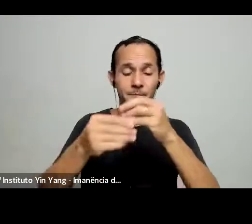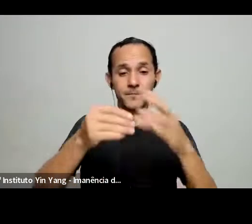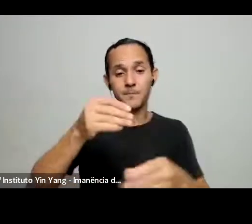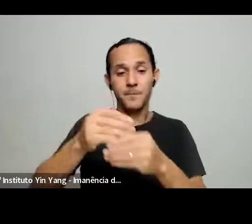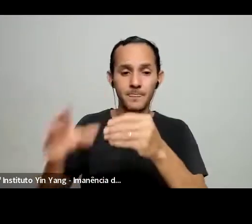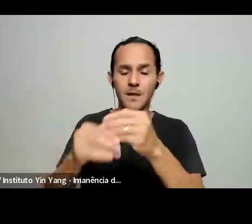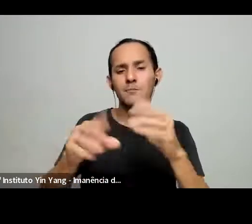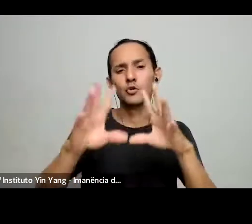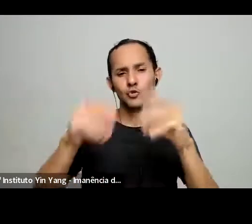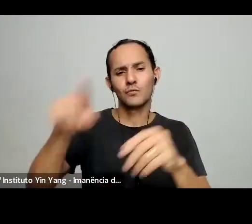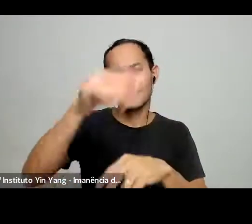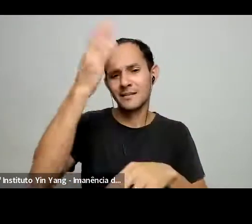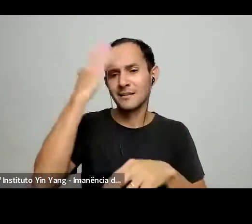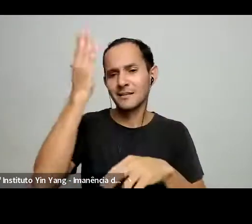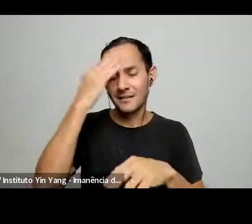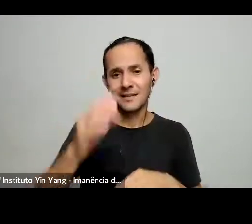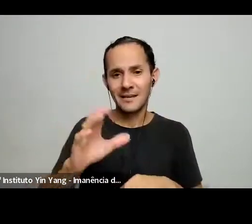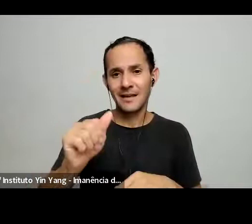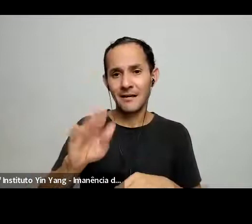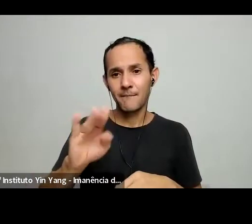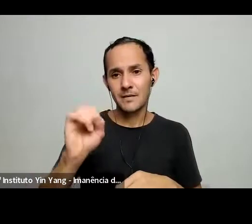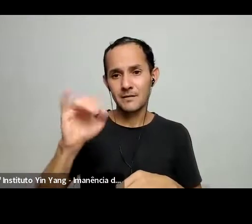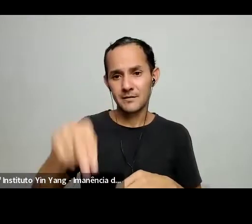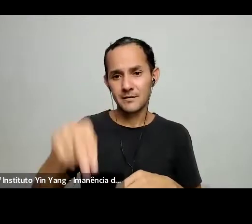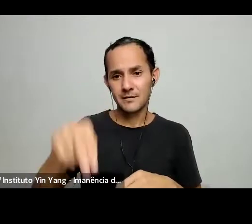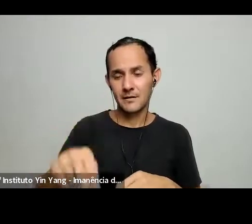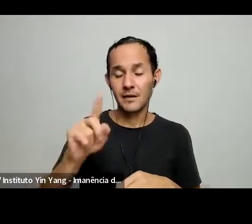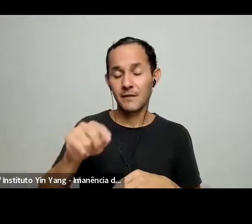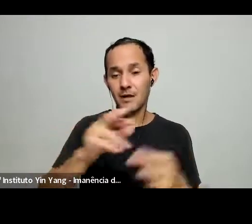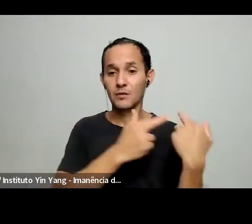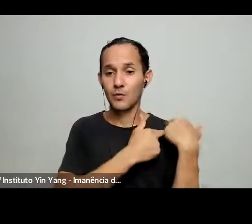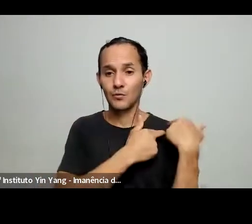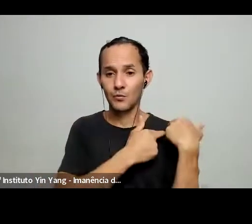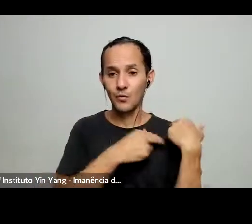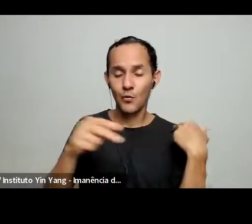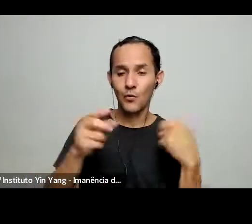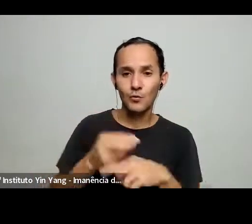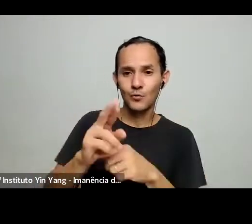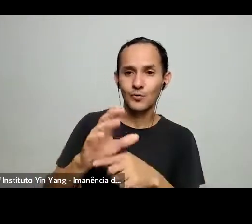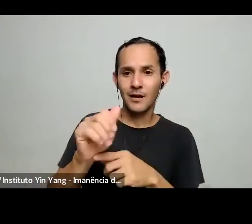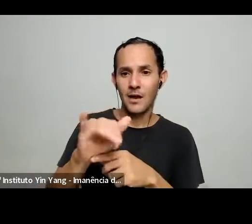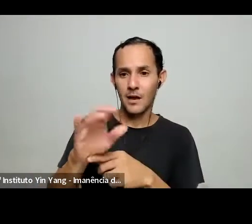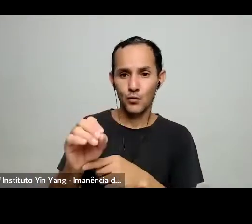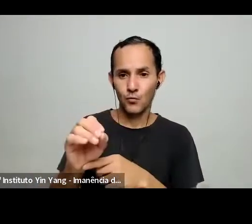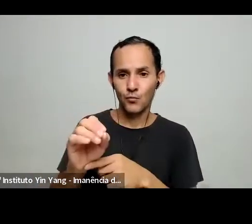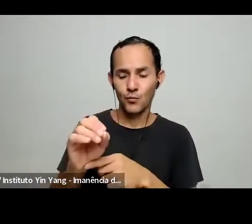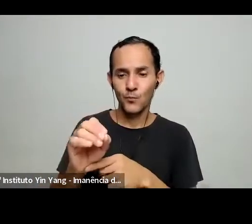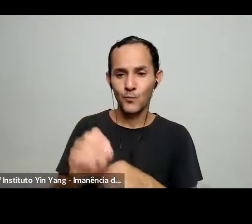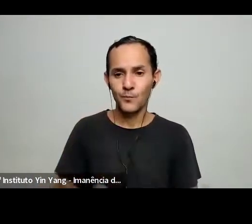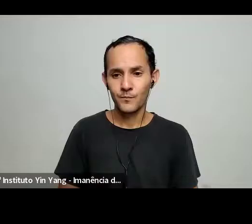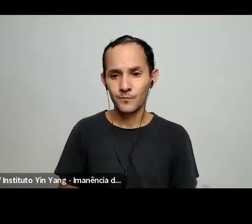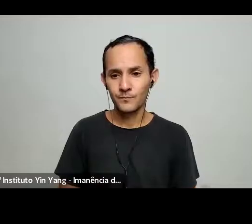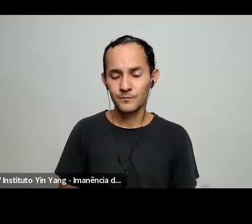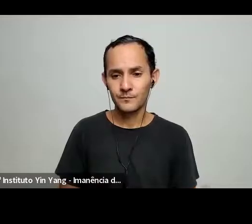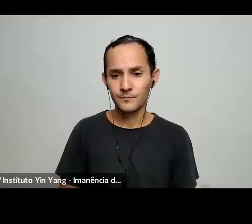todo mundo sabe que o Cabizim, que vai estar encabeçando isso, o professor, o doutor Caio, né,